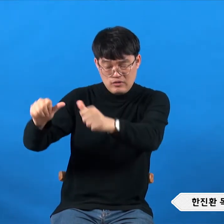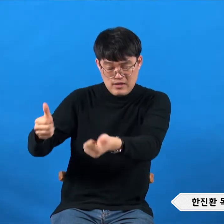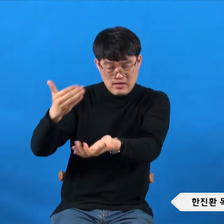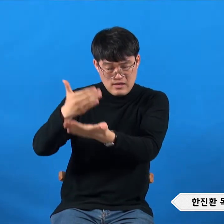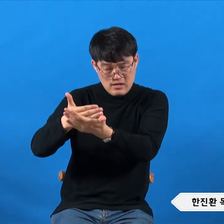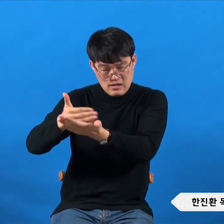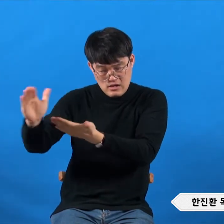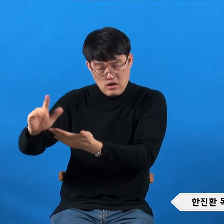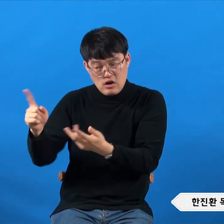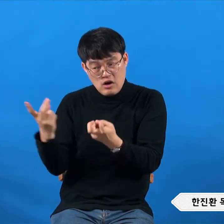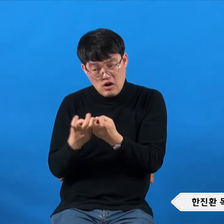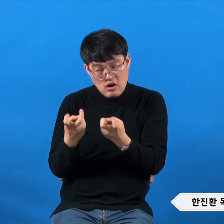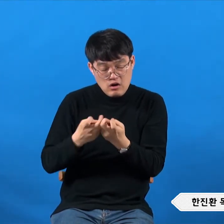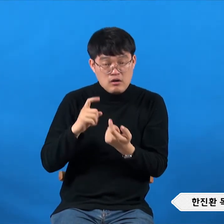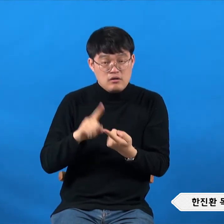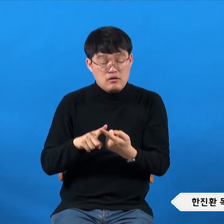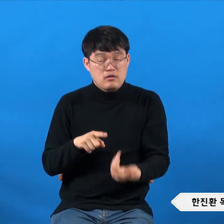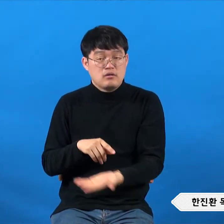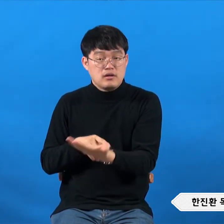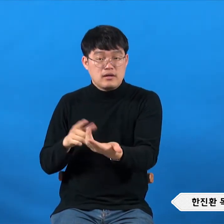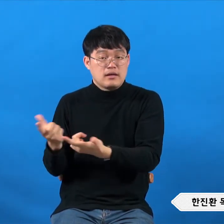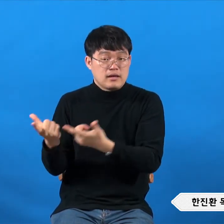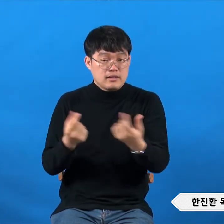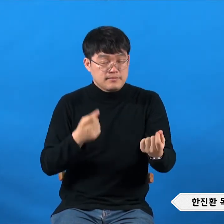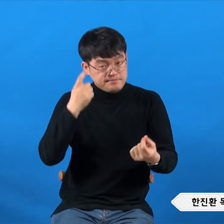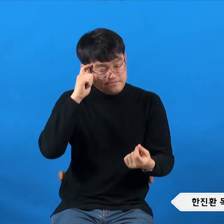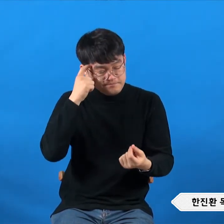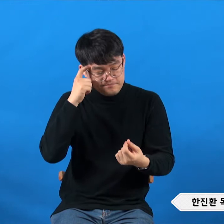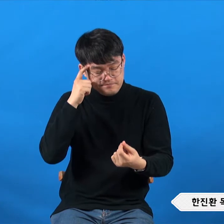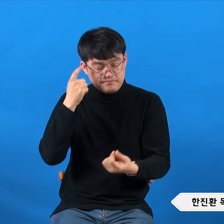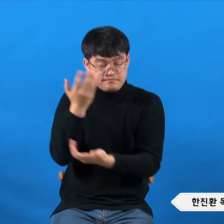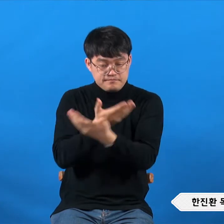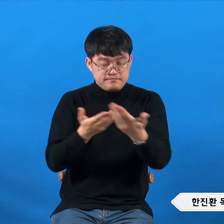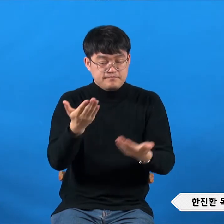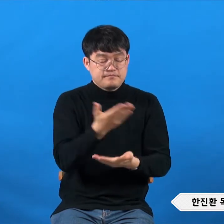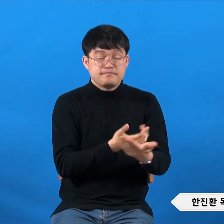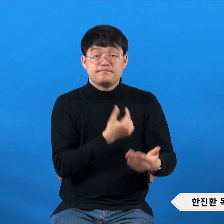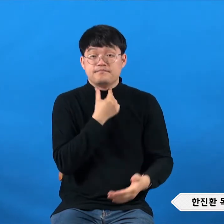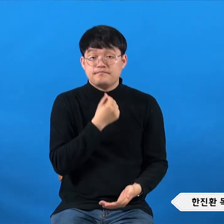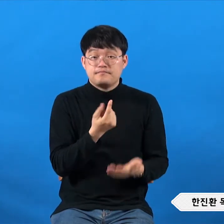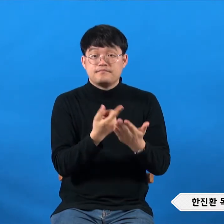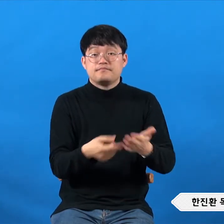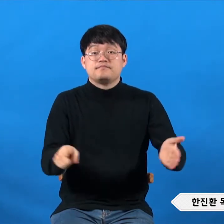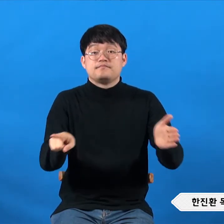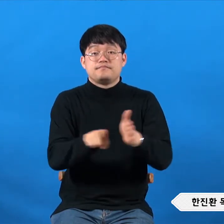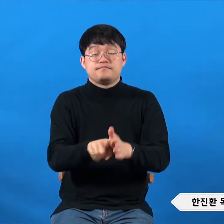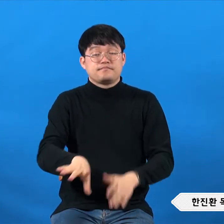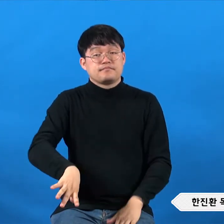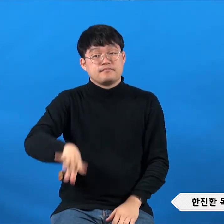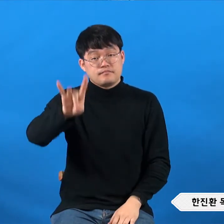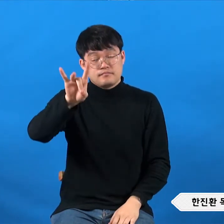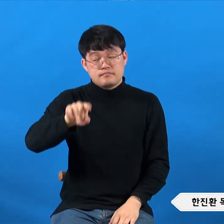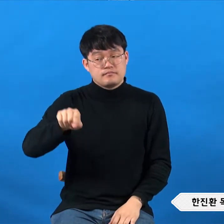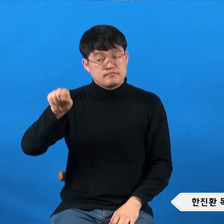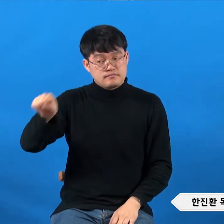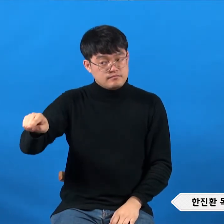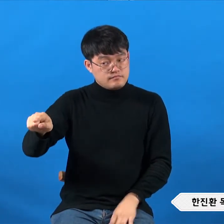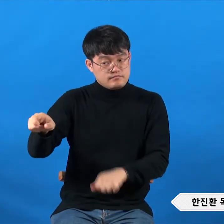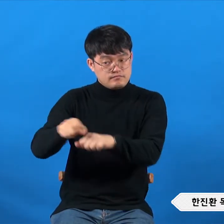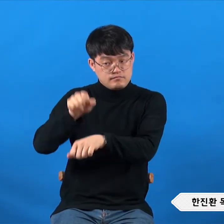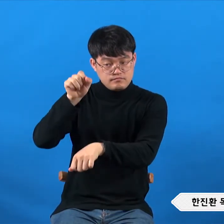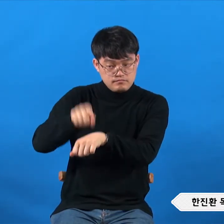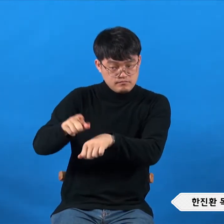좀 몰아낼 수 있을까? 그걸 같이 한번 생각을 해보려고 합니다. 그러기 위해서는 먼저